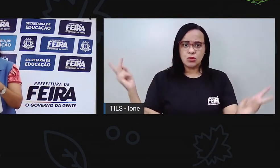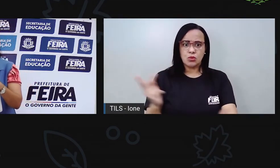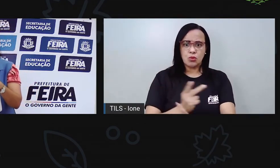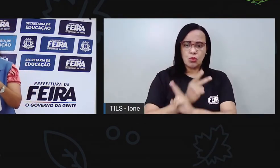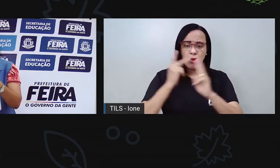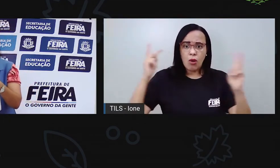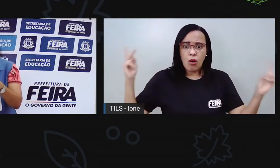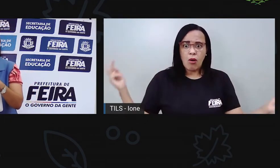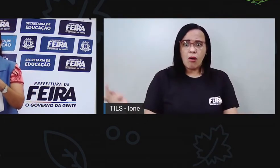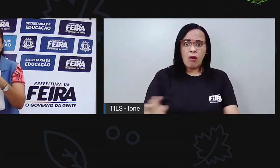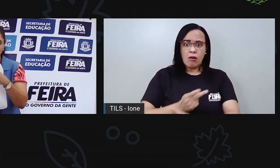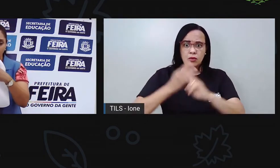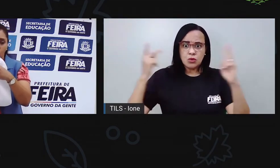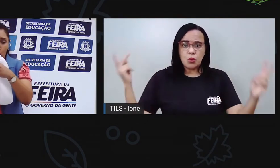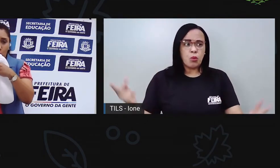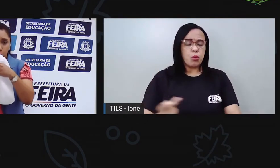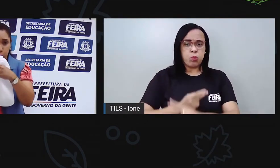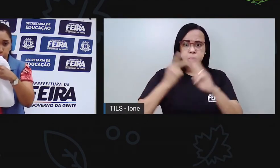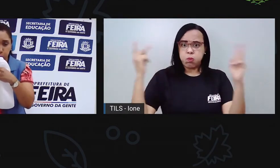Muitos ventos!